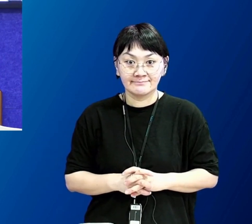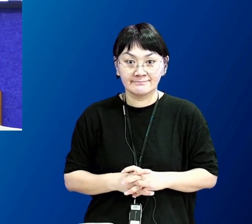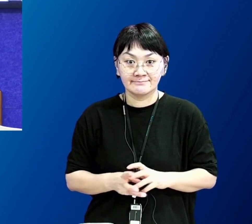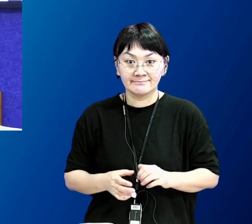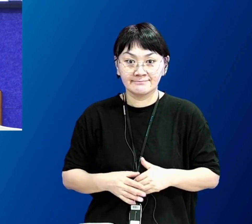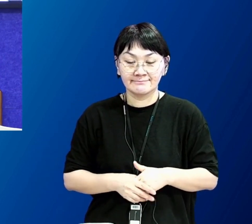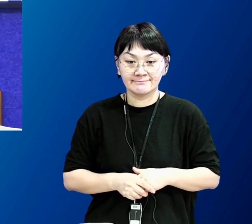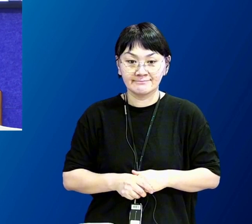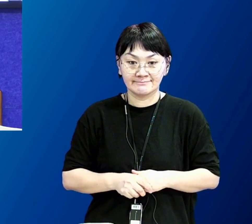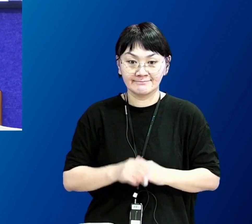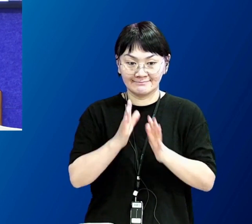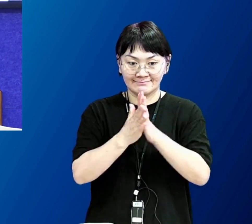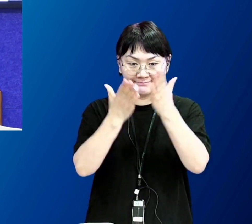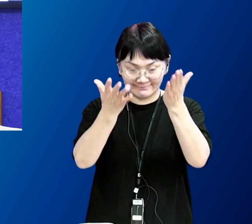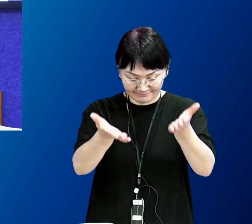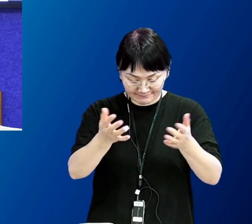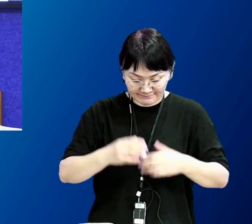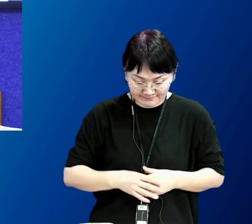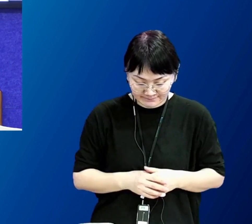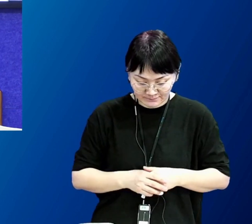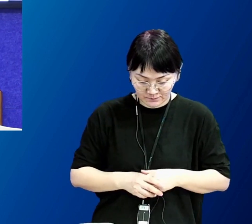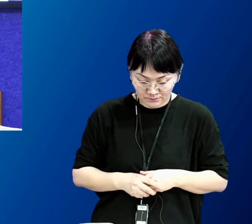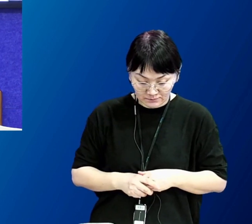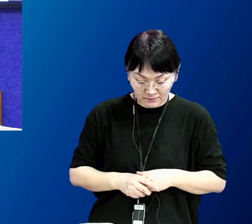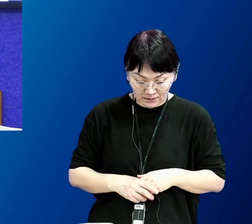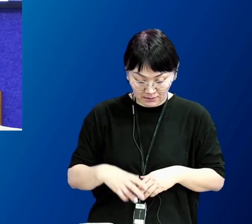자 온시적이 온시하더거라